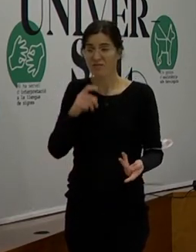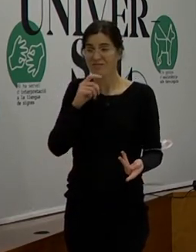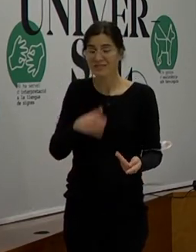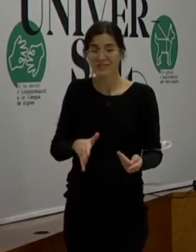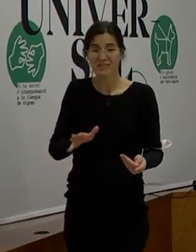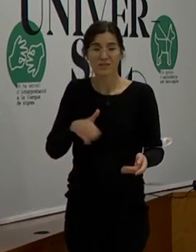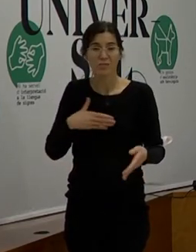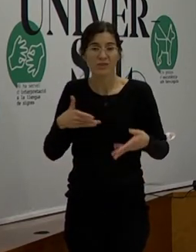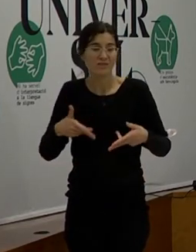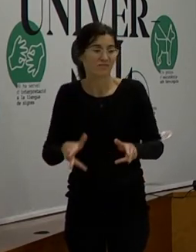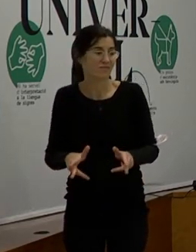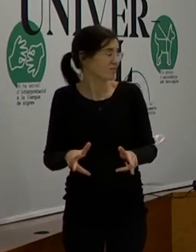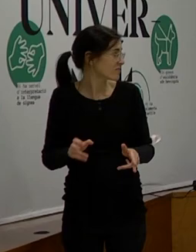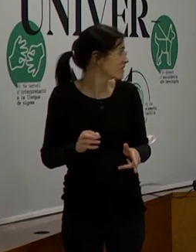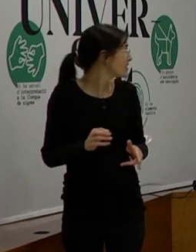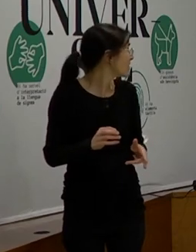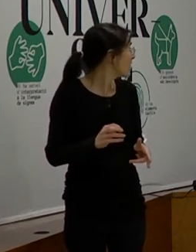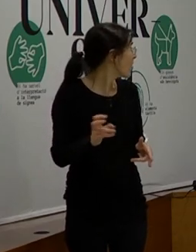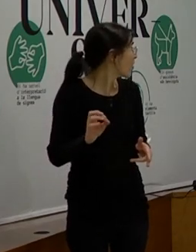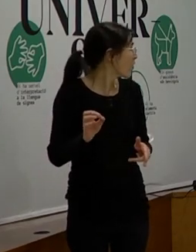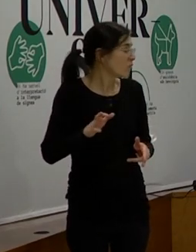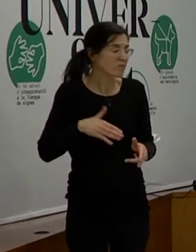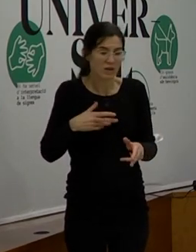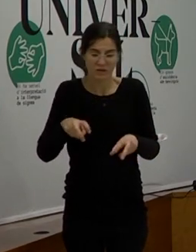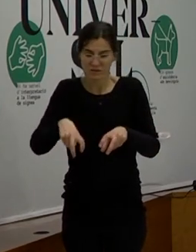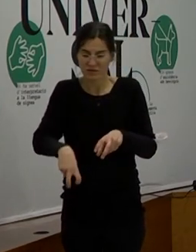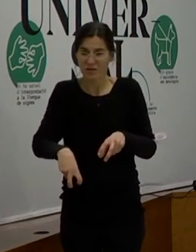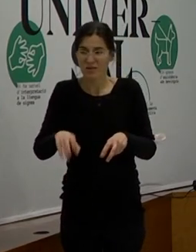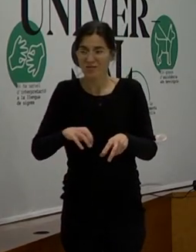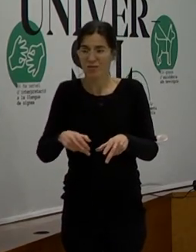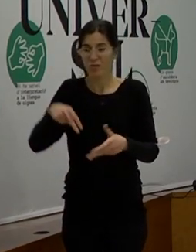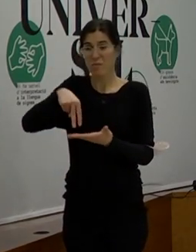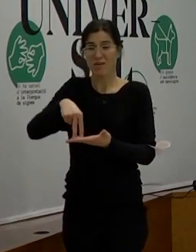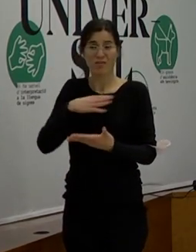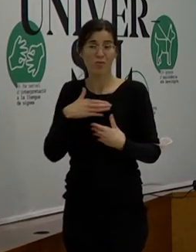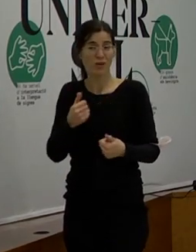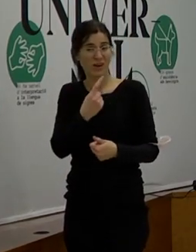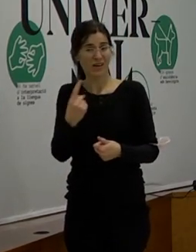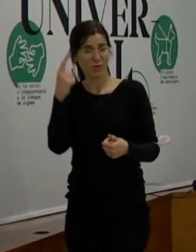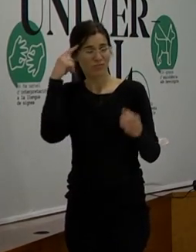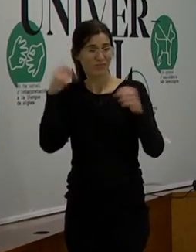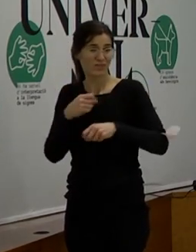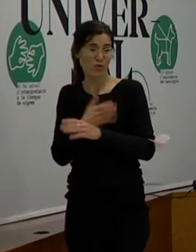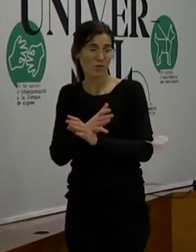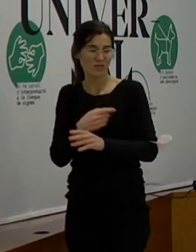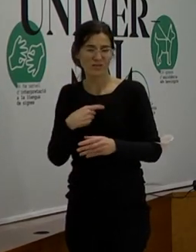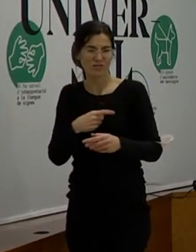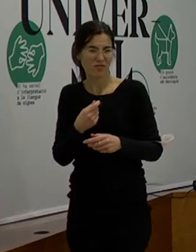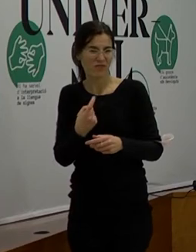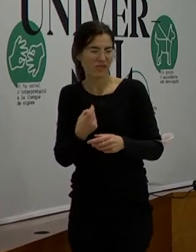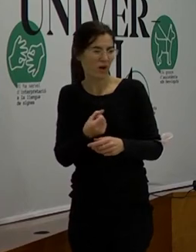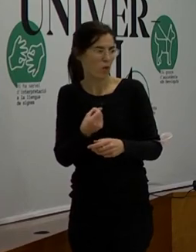banc puguin entrar, i el que no pot estar de peu o s'ajuna allà, escolta, són jocs, vale? I per acabar, no sé quant me queda, Anna,